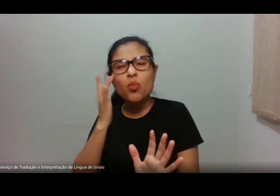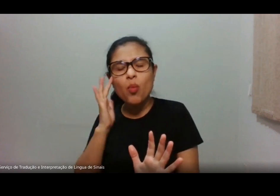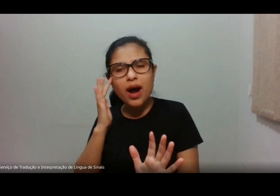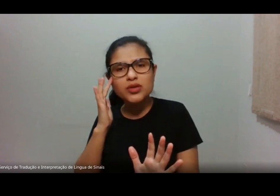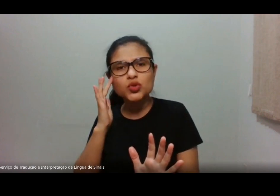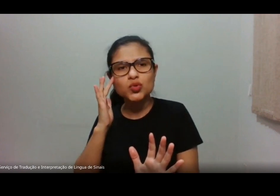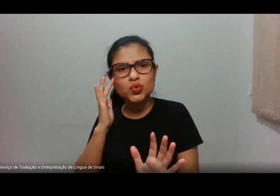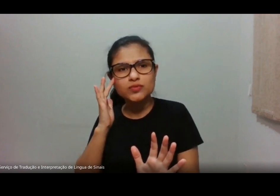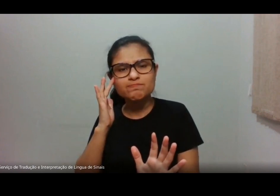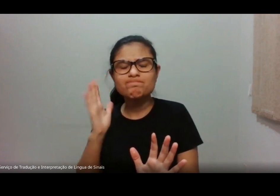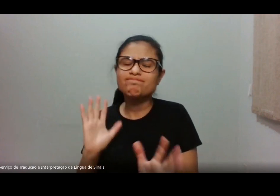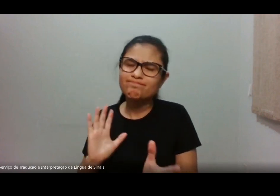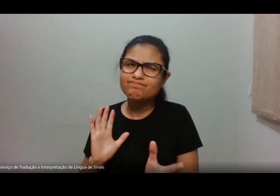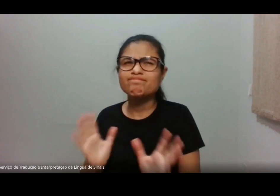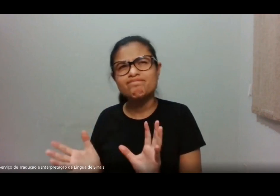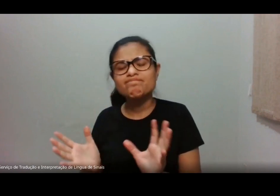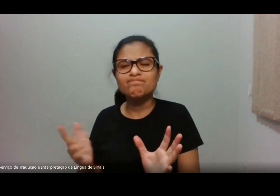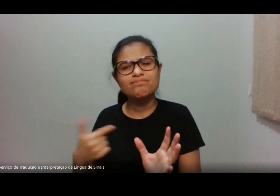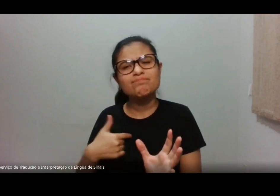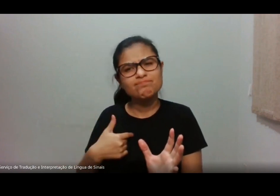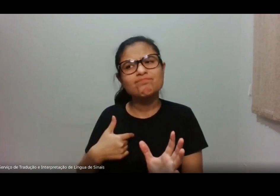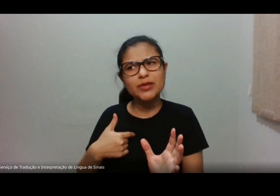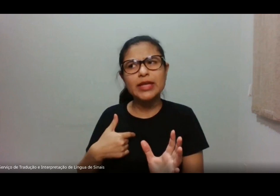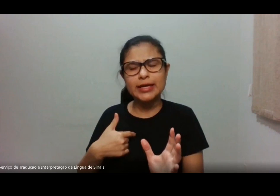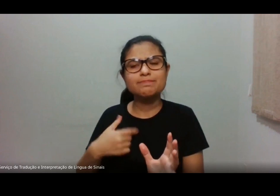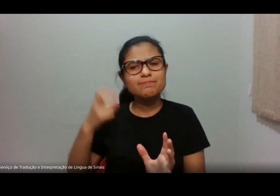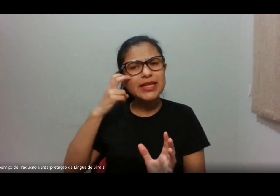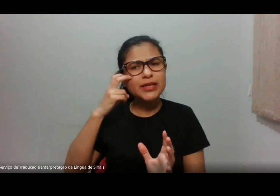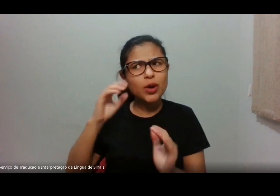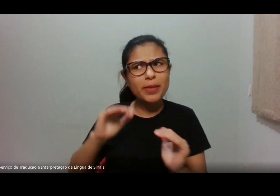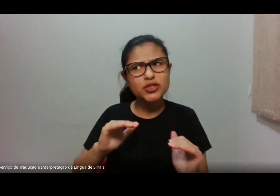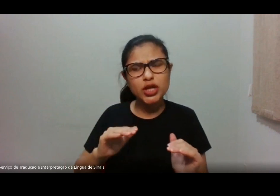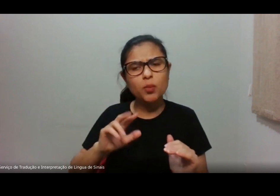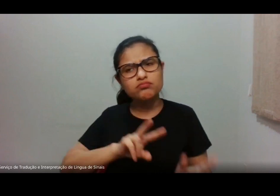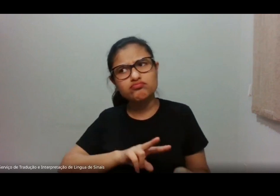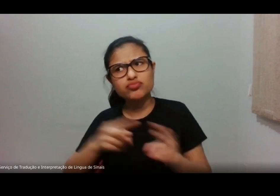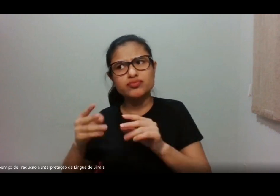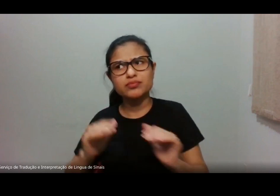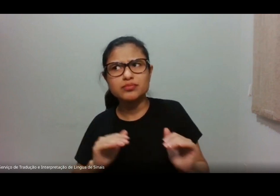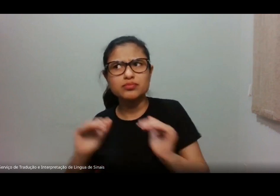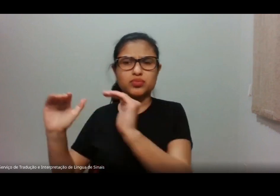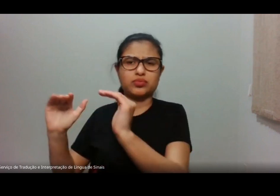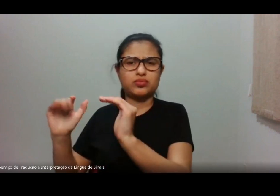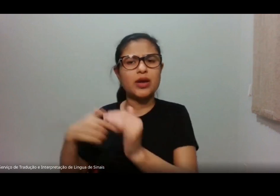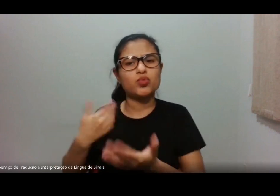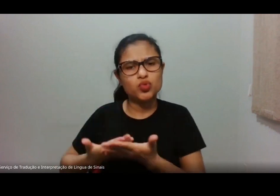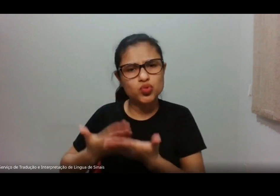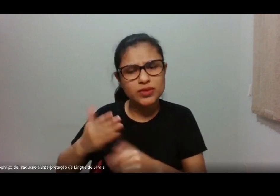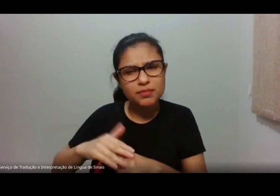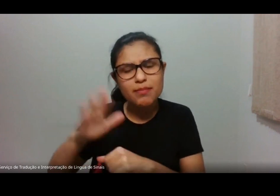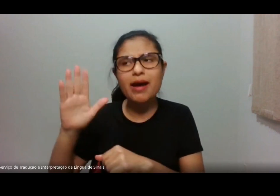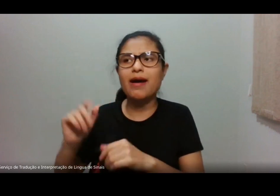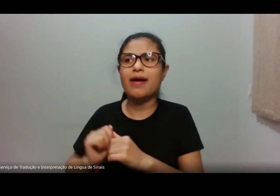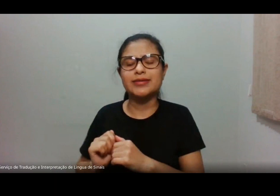Eu acho que houve uma pequena, digamos, enfim, eu ascendi intelectualmente, eu estudei mais, eu passei a estudar